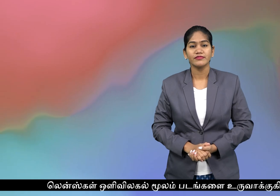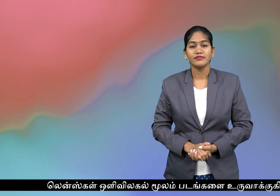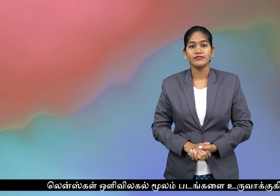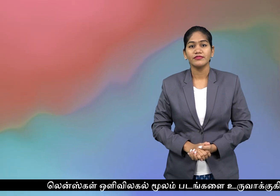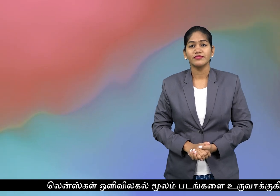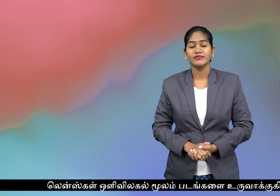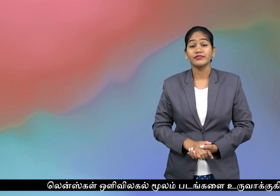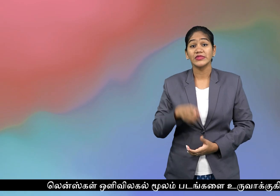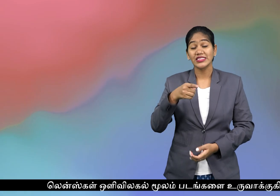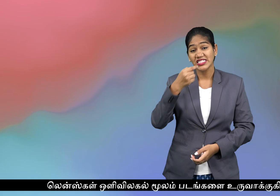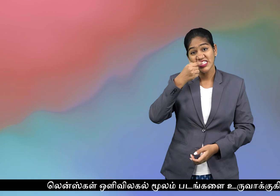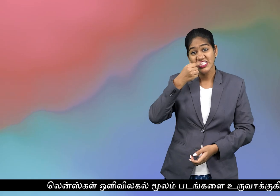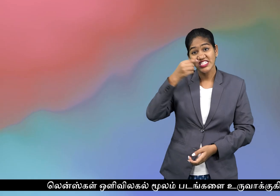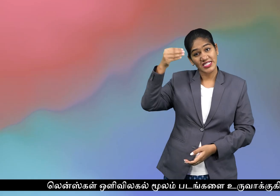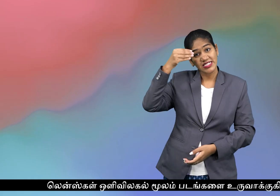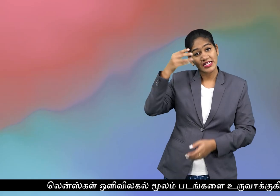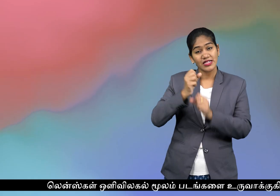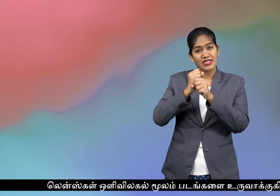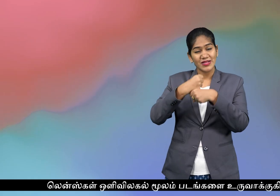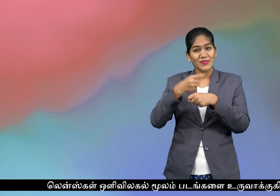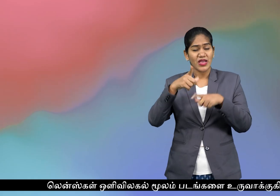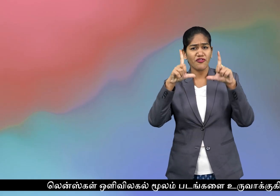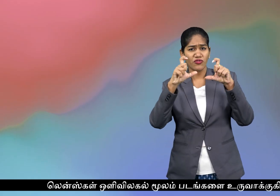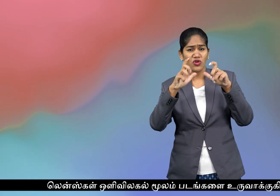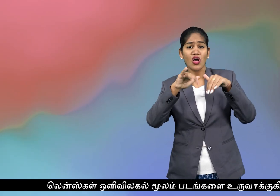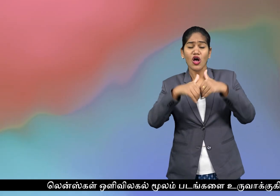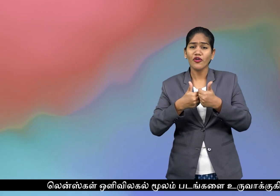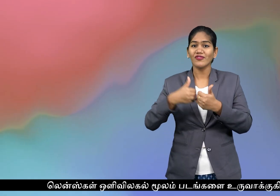வில்லைகள் ஒளிவிலகல் மூலம் படங்களை உருவாக்குகின்றன.